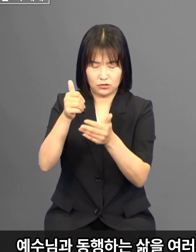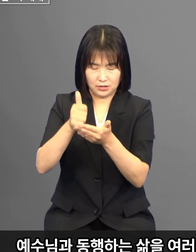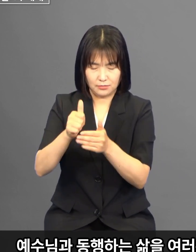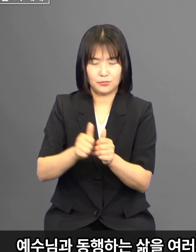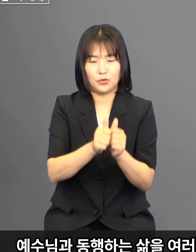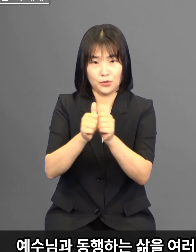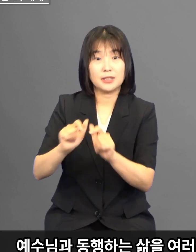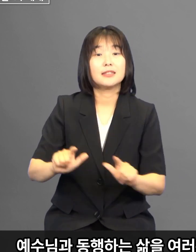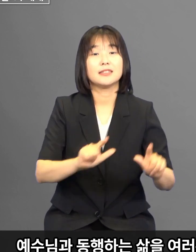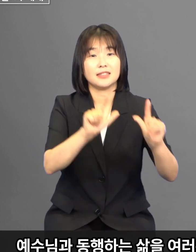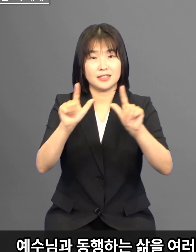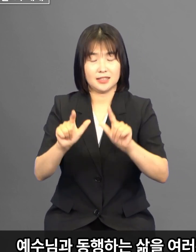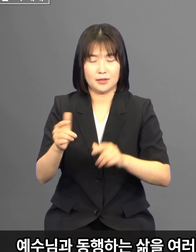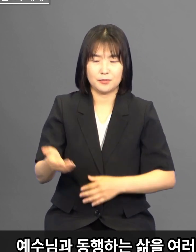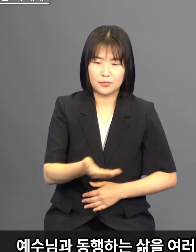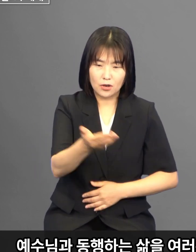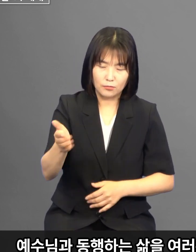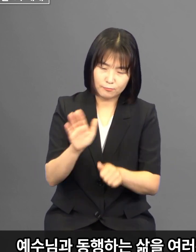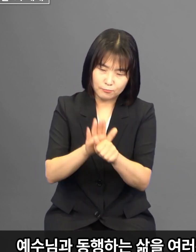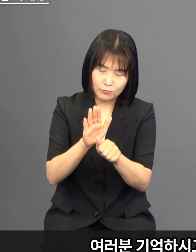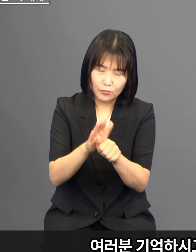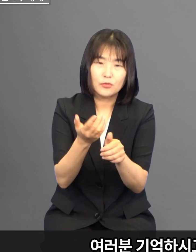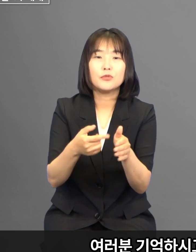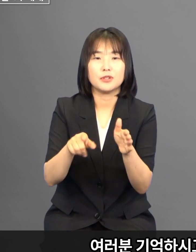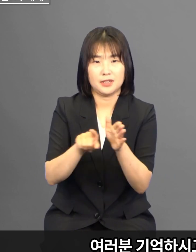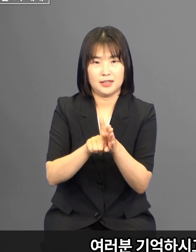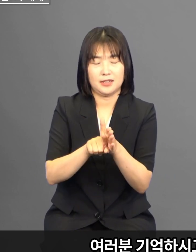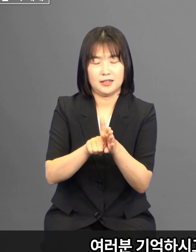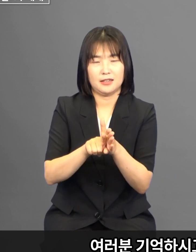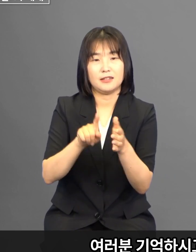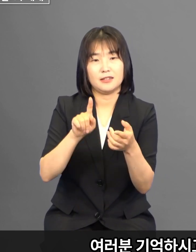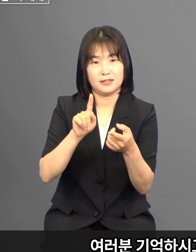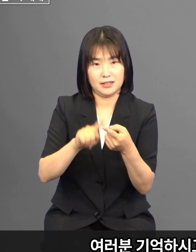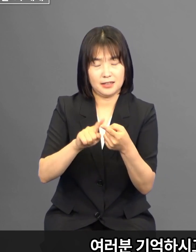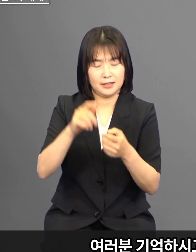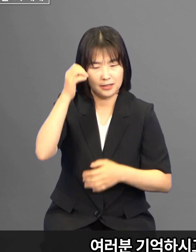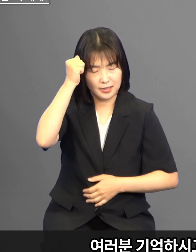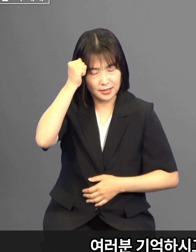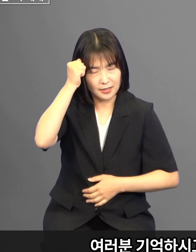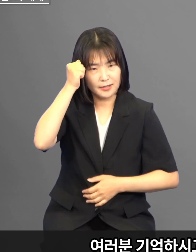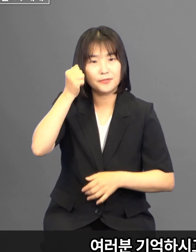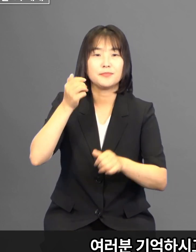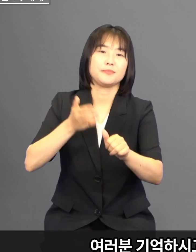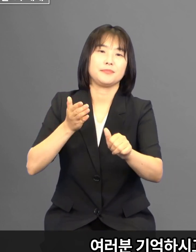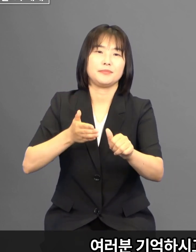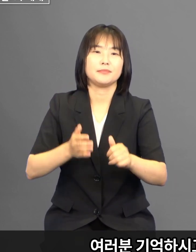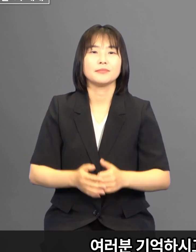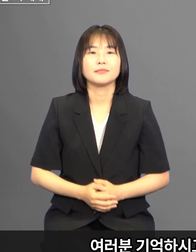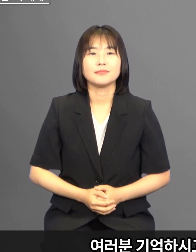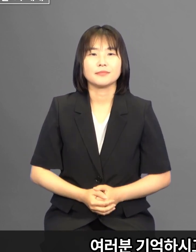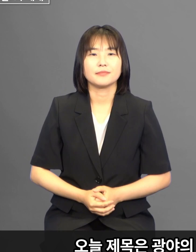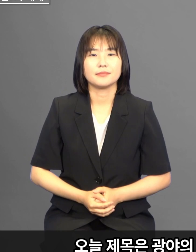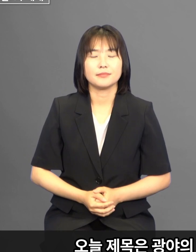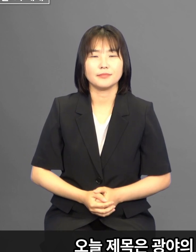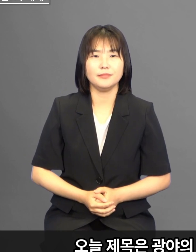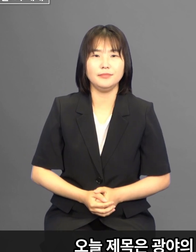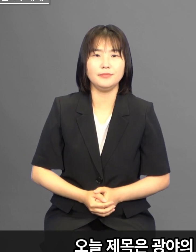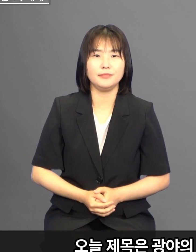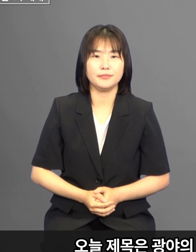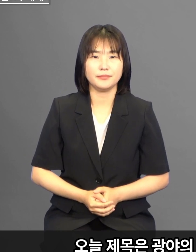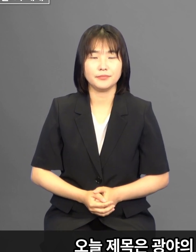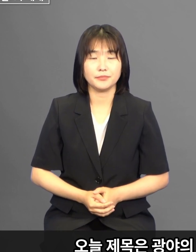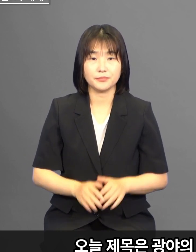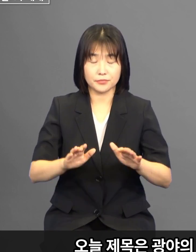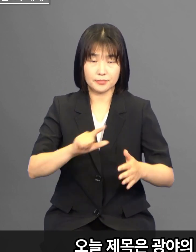삶을 여러분들에게 격려하고자 하는 캠페인이니까 여러분 기억하시고 꼭 받아가시면 좋겠습니다.